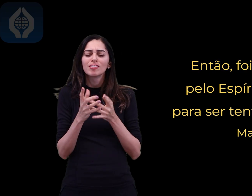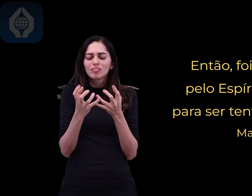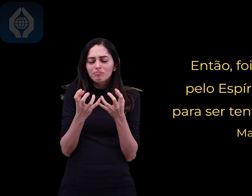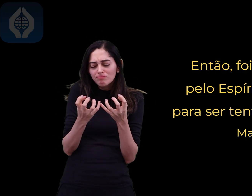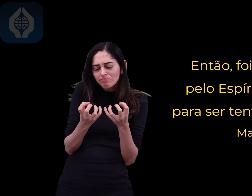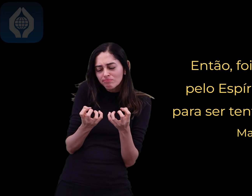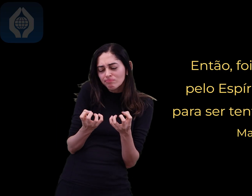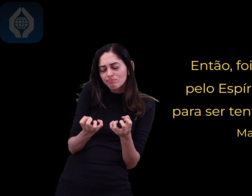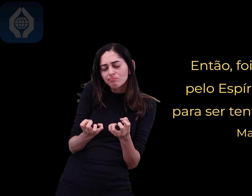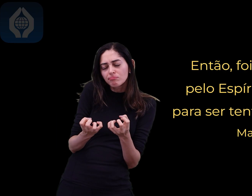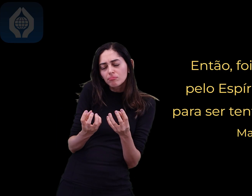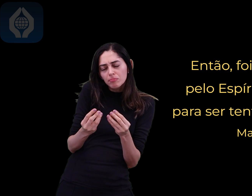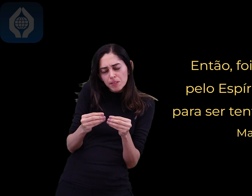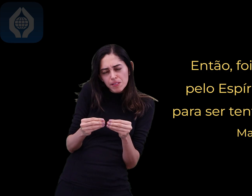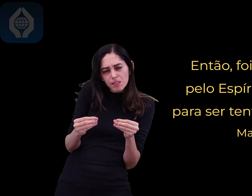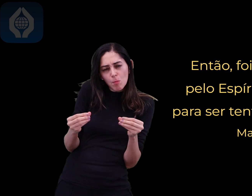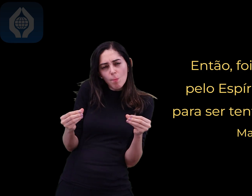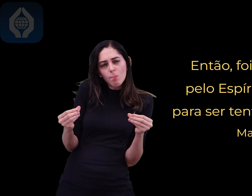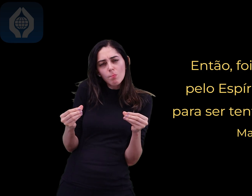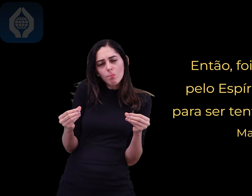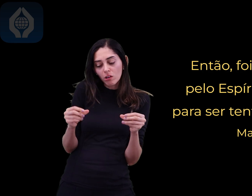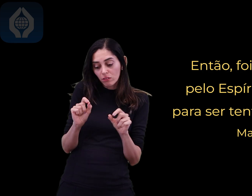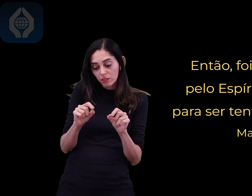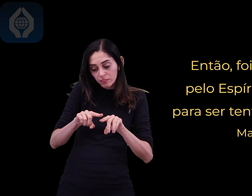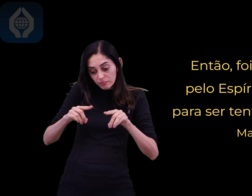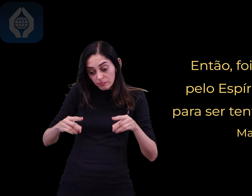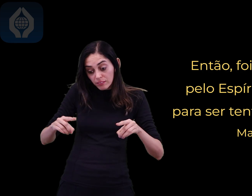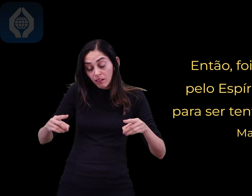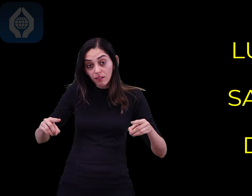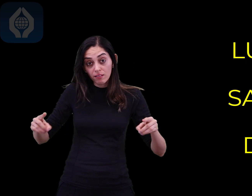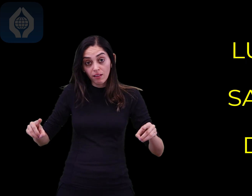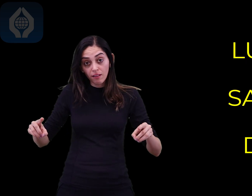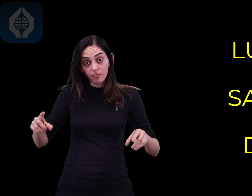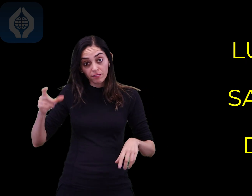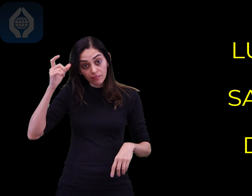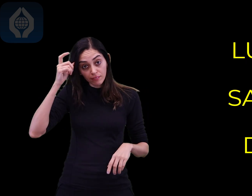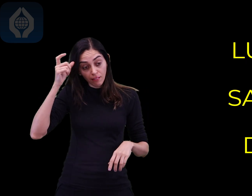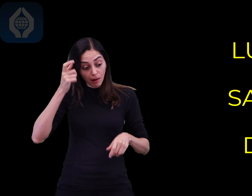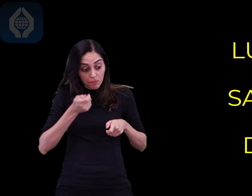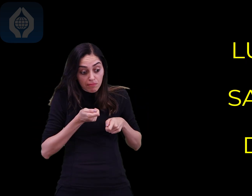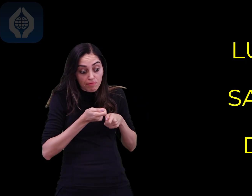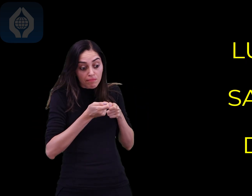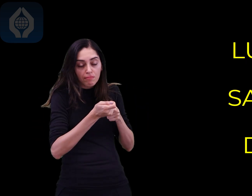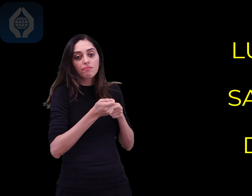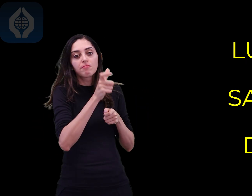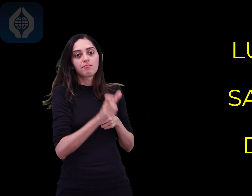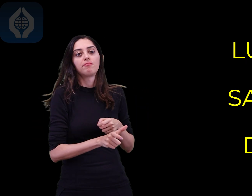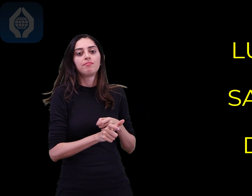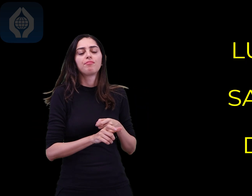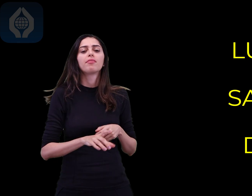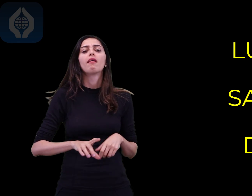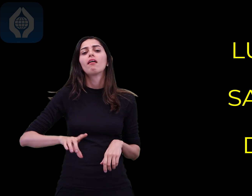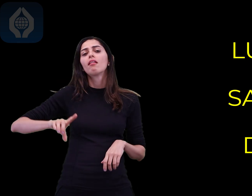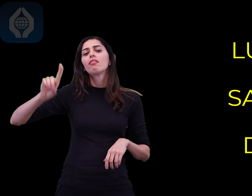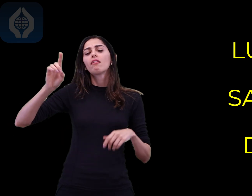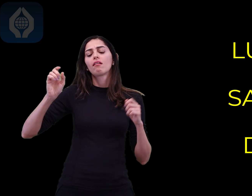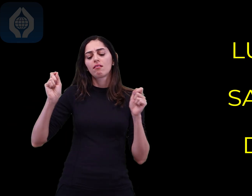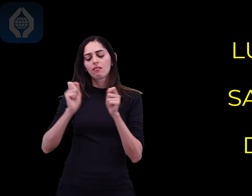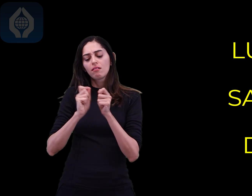deserto para ser tentado pelo diabo. Deus criou Lúcifer perfeito.